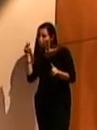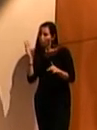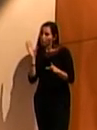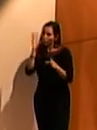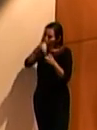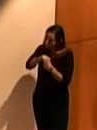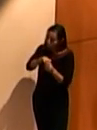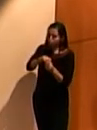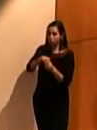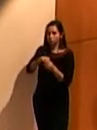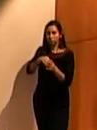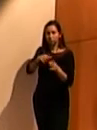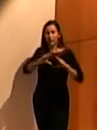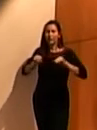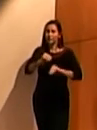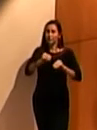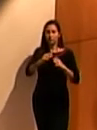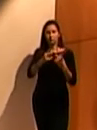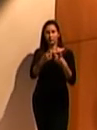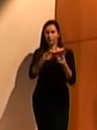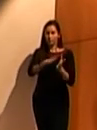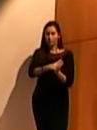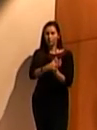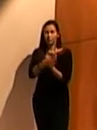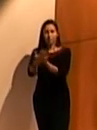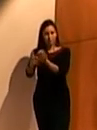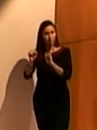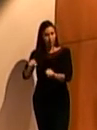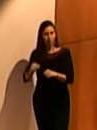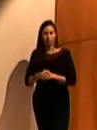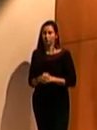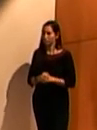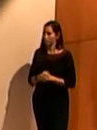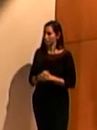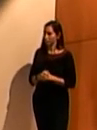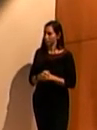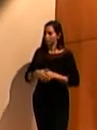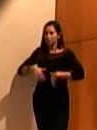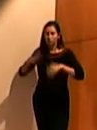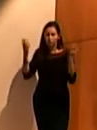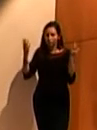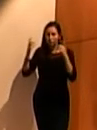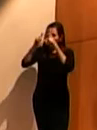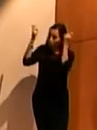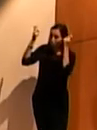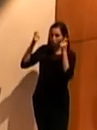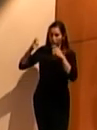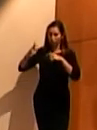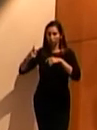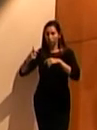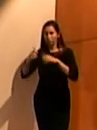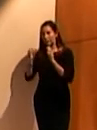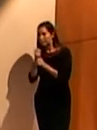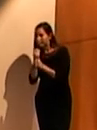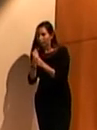l'évolution de l'aménagement de l'espace urbain qui nous concerne tous, voilà, quels que soient nos statuts et nos